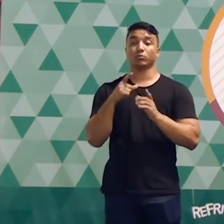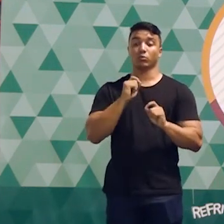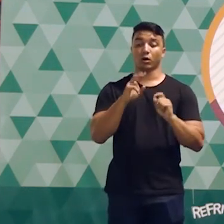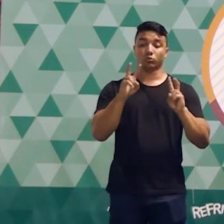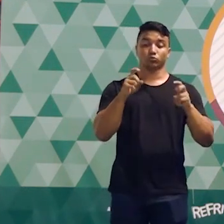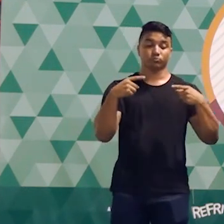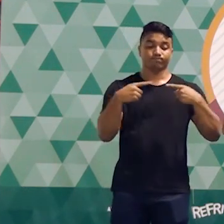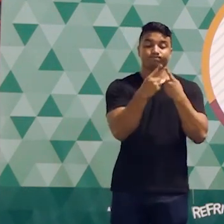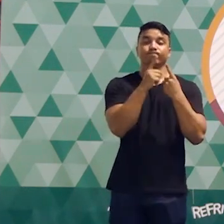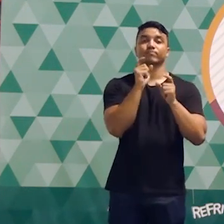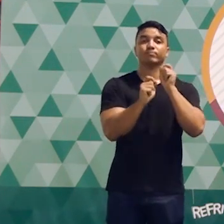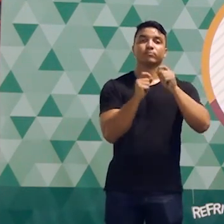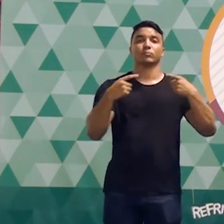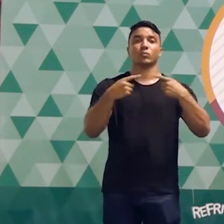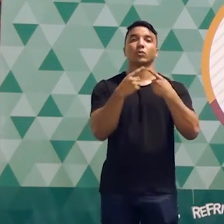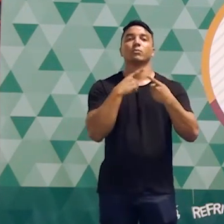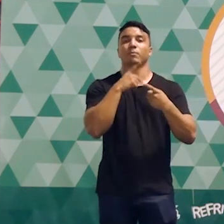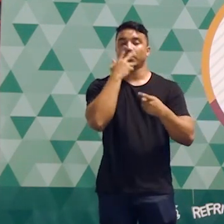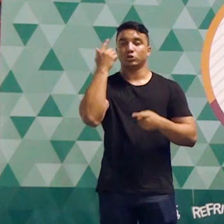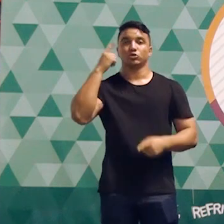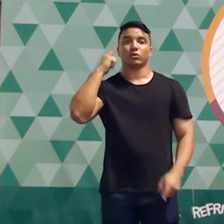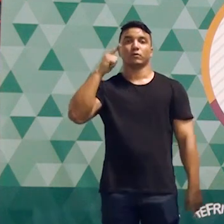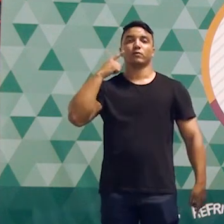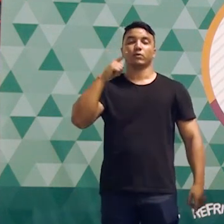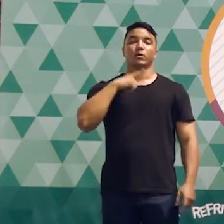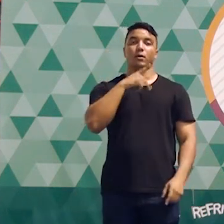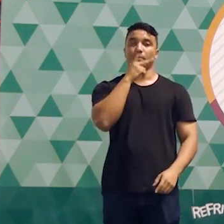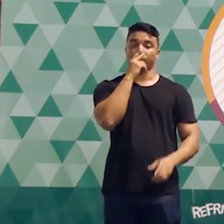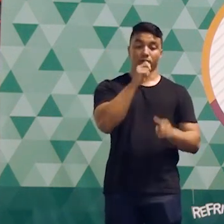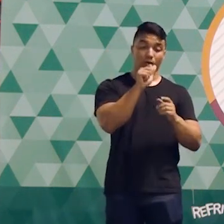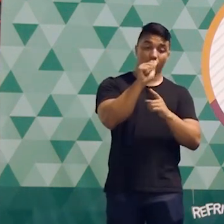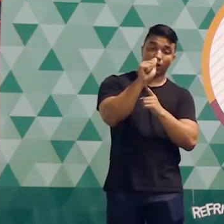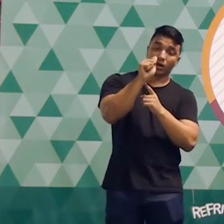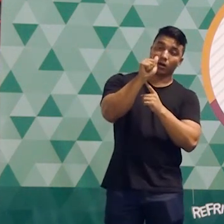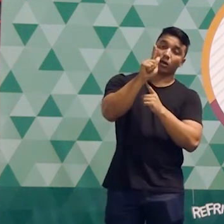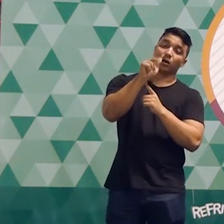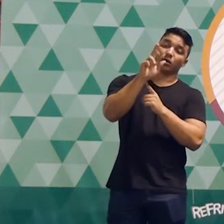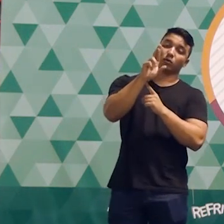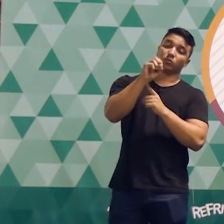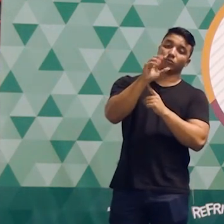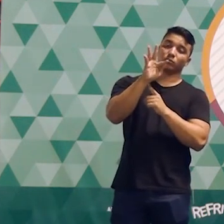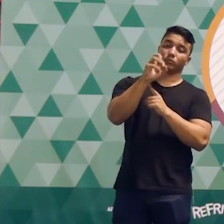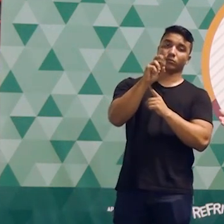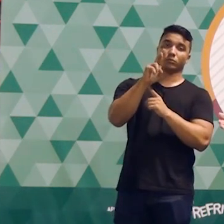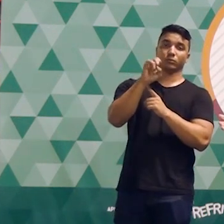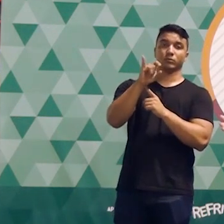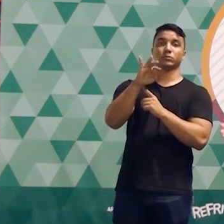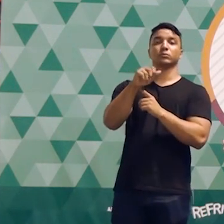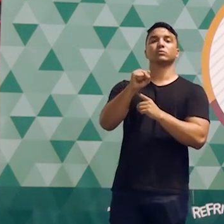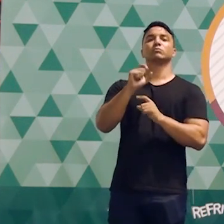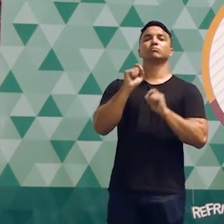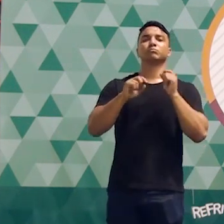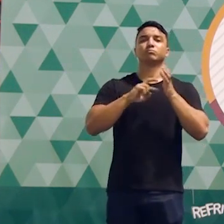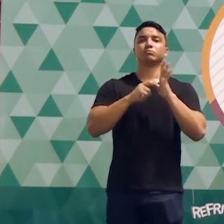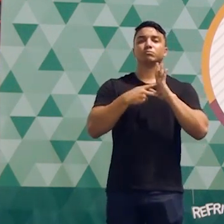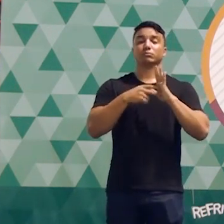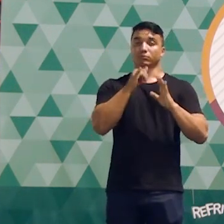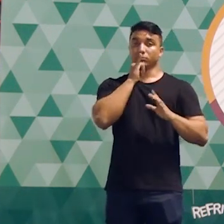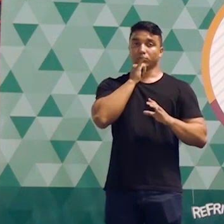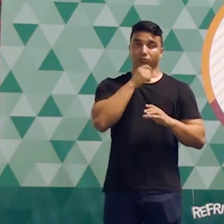uma questão de um conteúdo que tem muito em geografia, que são as agroflorestas. O que é agrofloresta? É